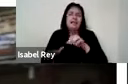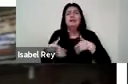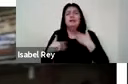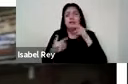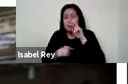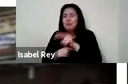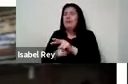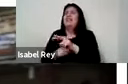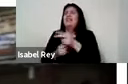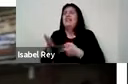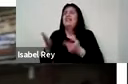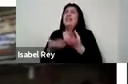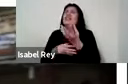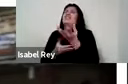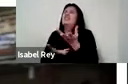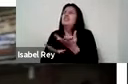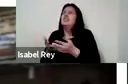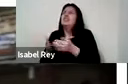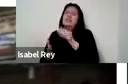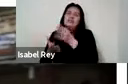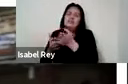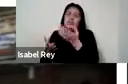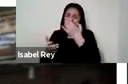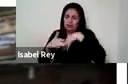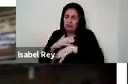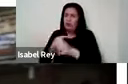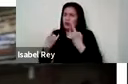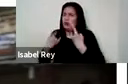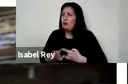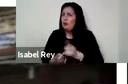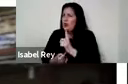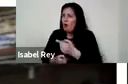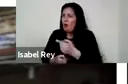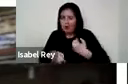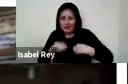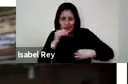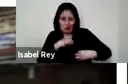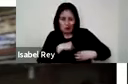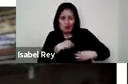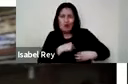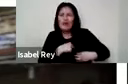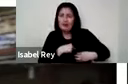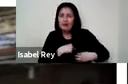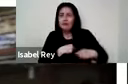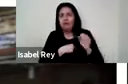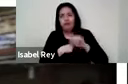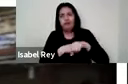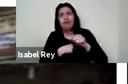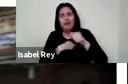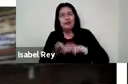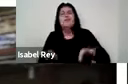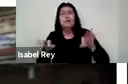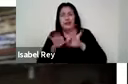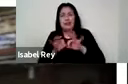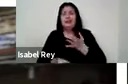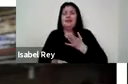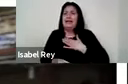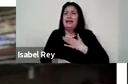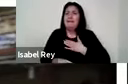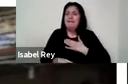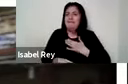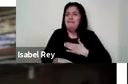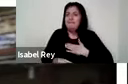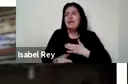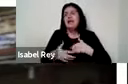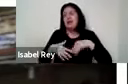qué tienen dentro, no de su uniforme, dentro de su corazón. Eso es recontra importante y para mí sobre todo es